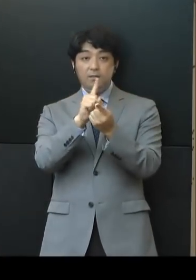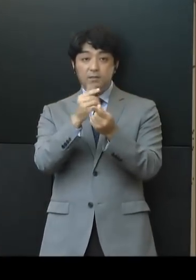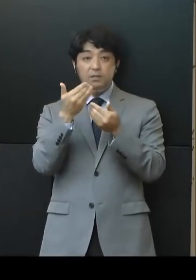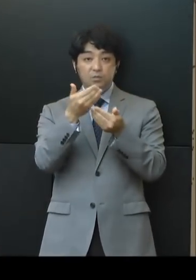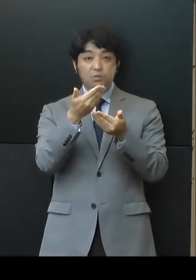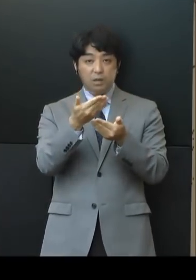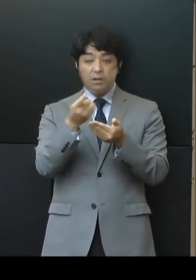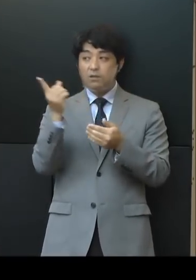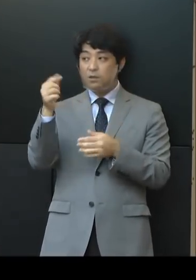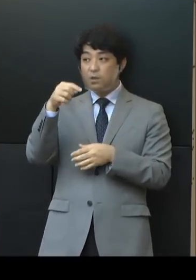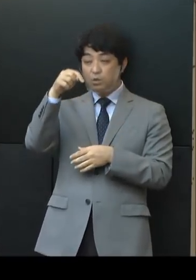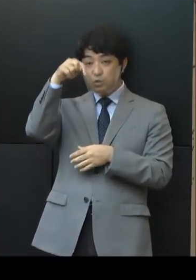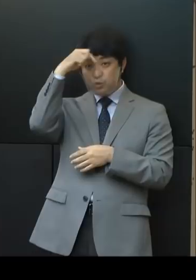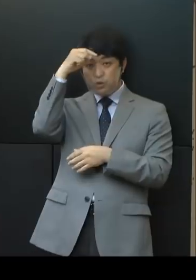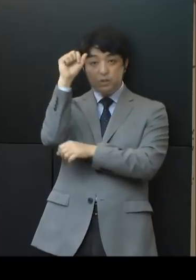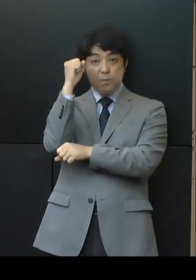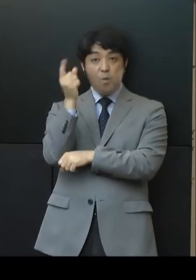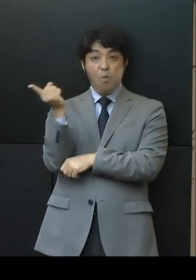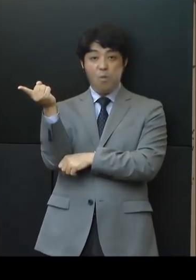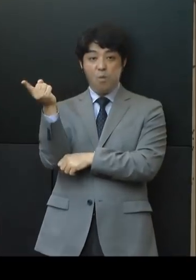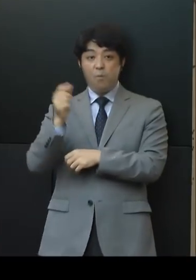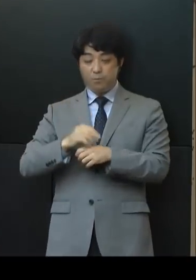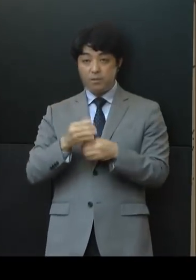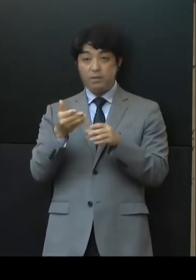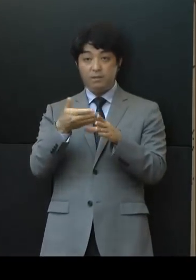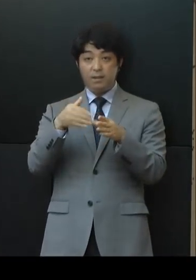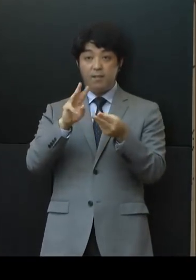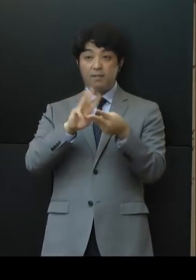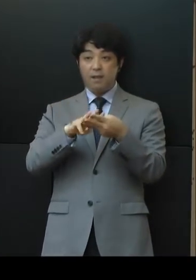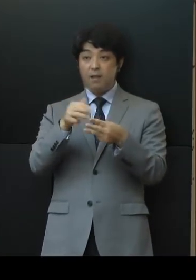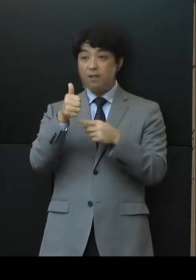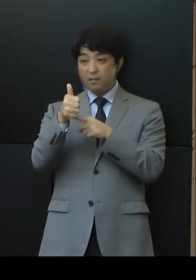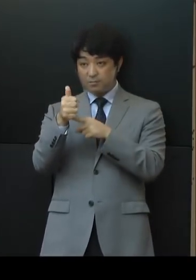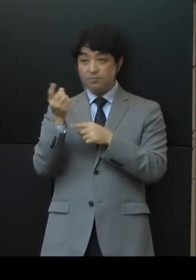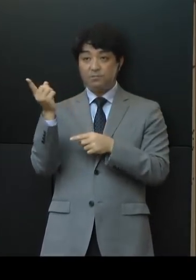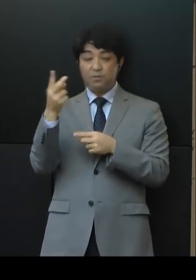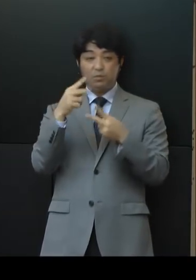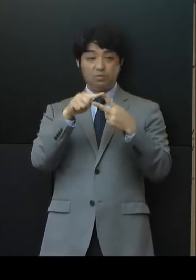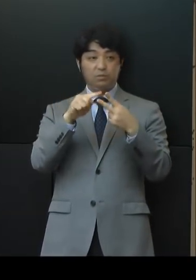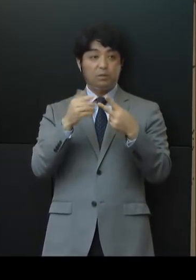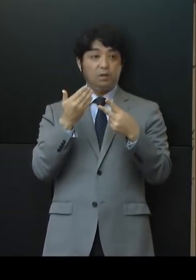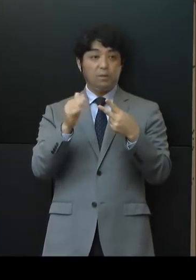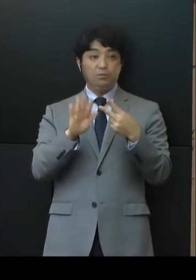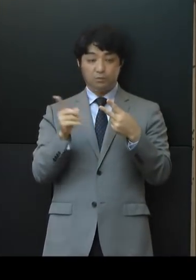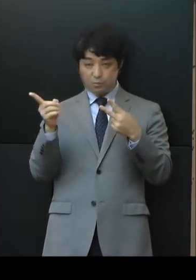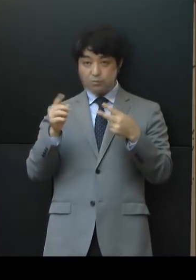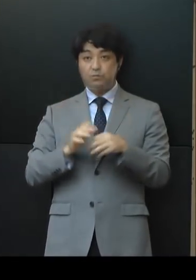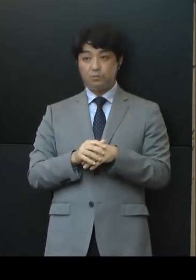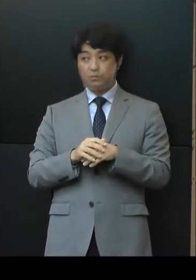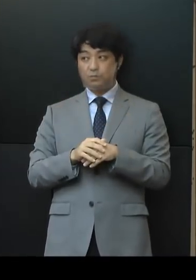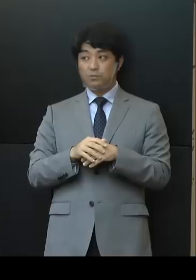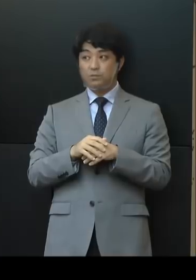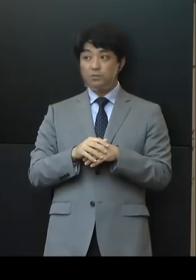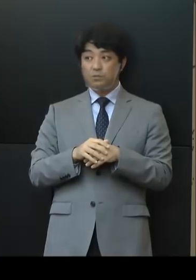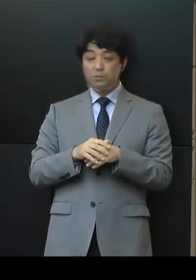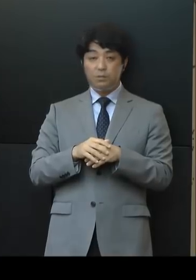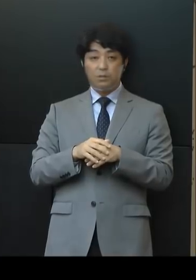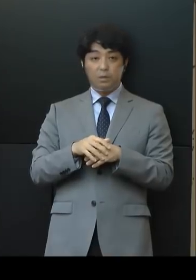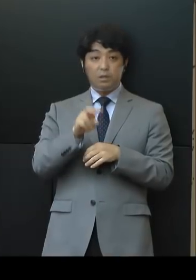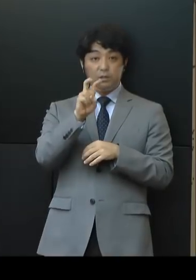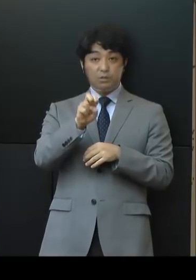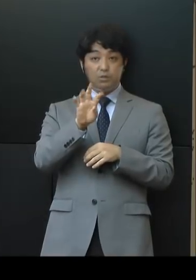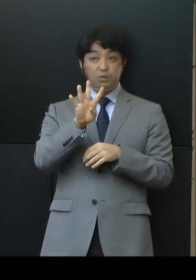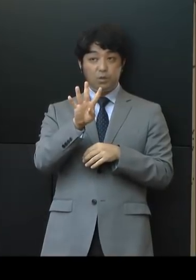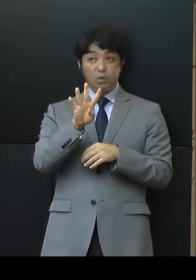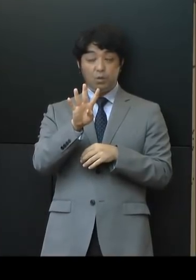じゃあ、あと2問ということで、後ろの方ともう1人ということで、最後でお願いします。 先に、 社 名と、どなたへの質問かということをおっしゃっていただきたいと思います。お願いします。 すいません、琉球新報の池田